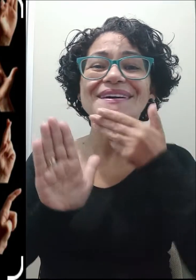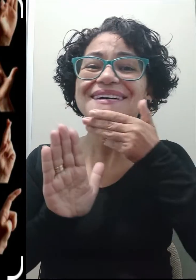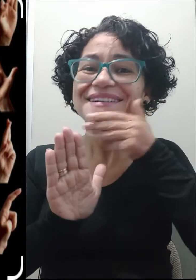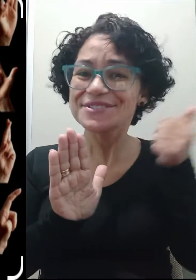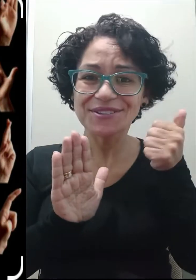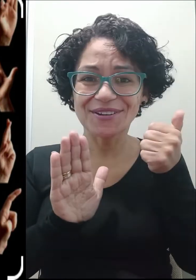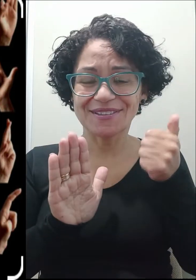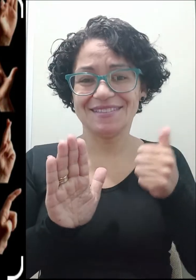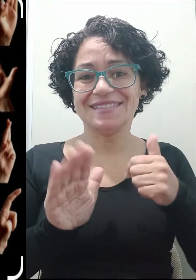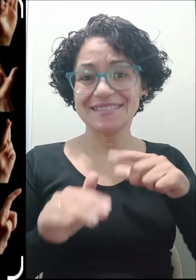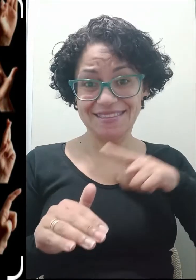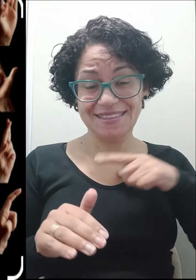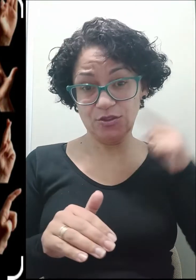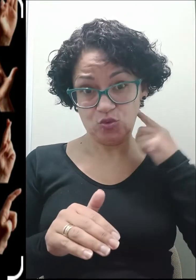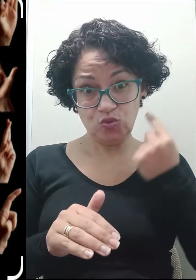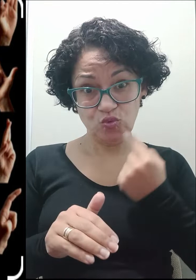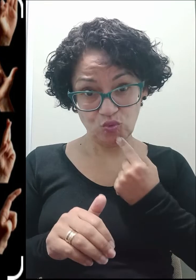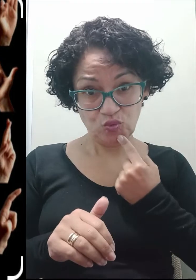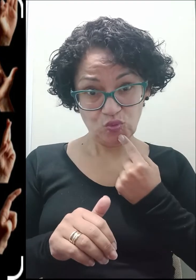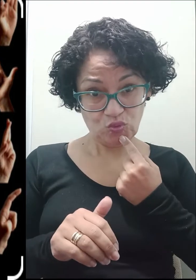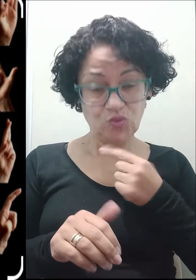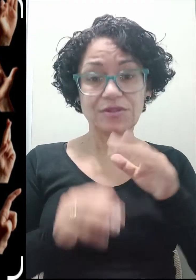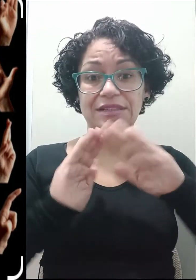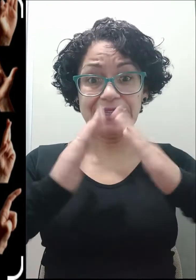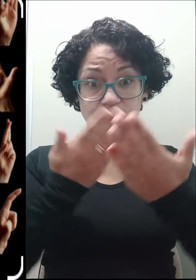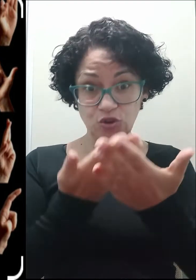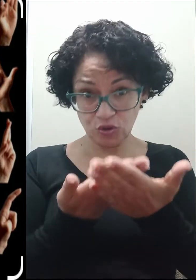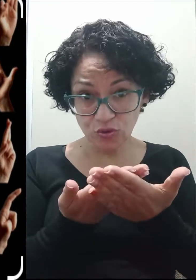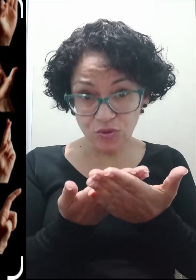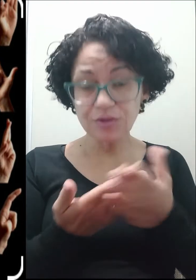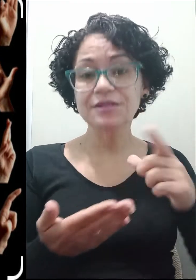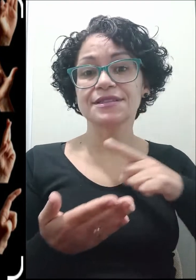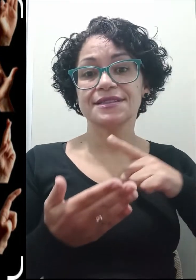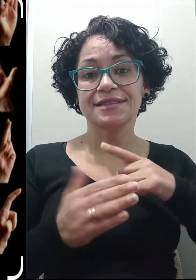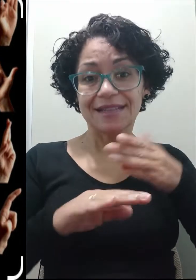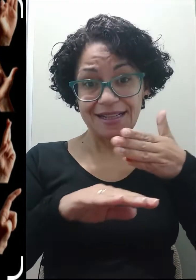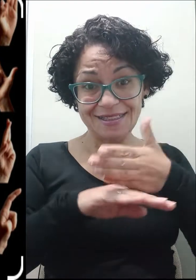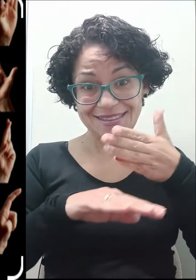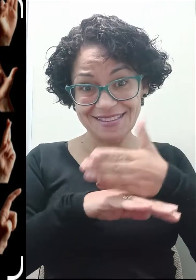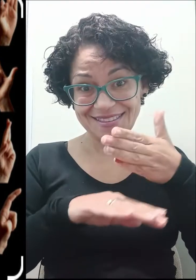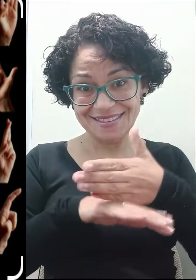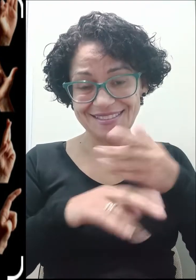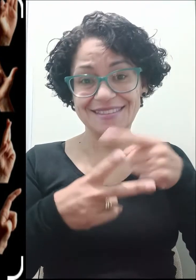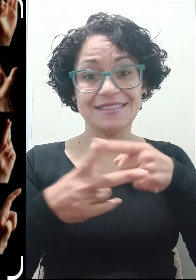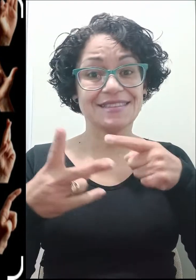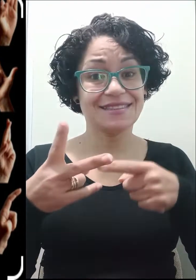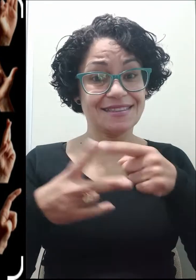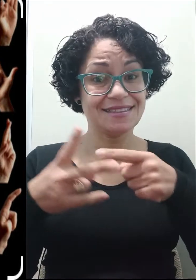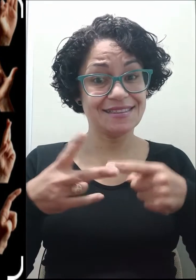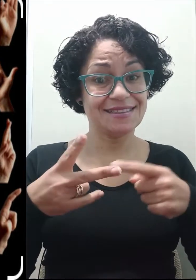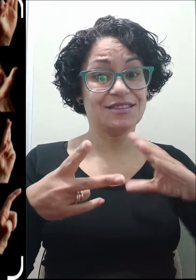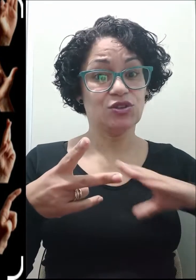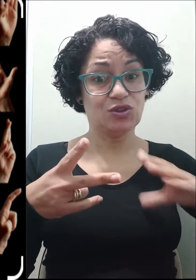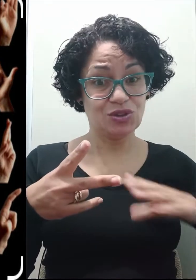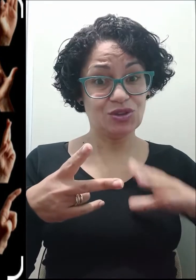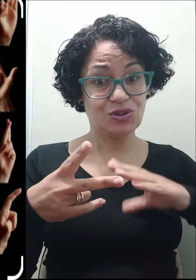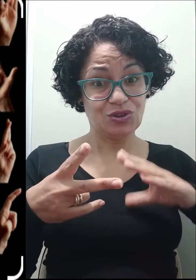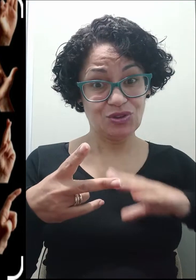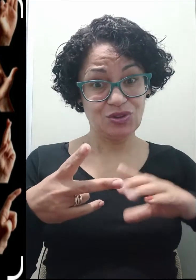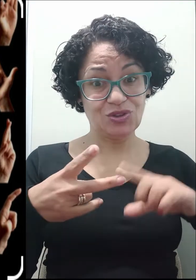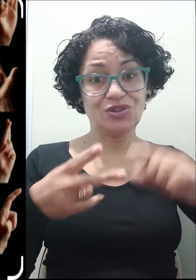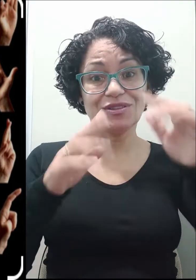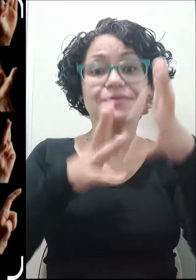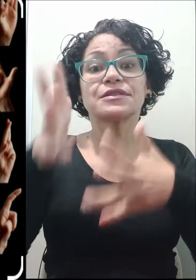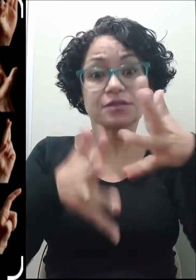que permite ao aluno surdo, na escola, ter acesso às 2 línguas. A